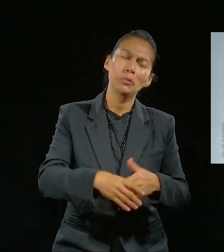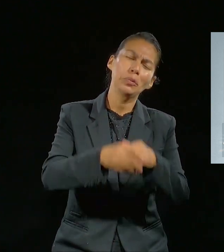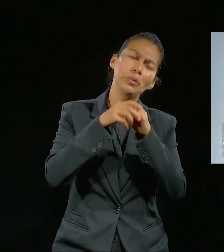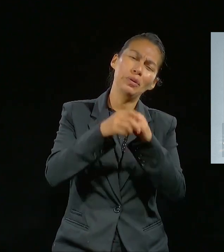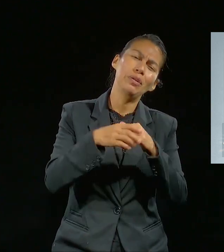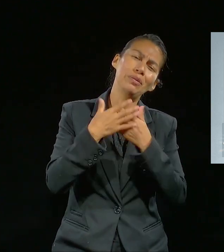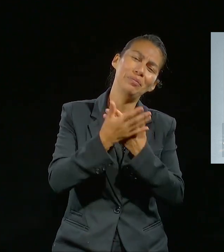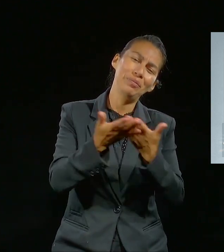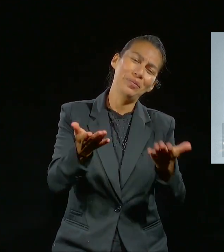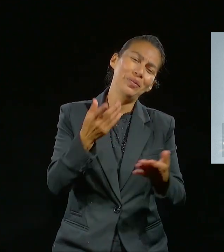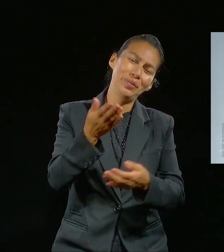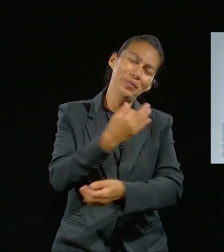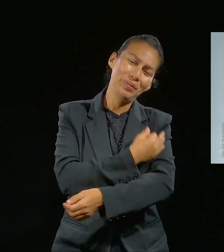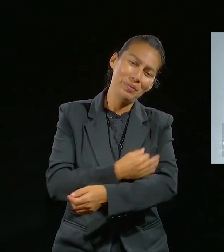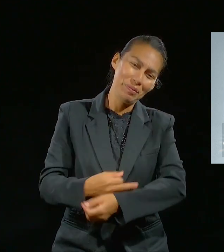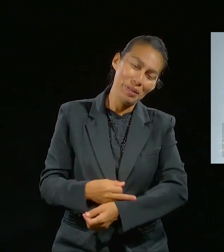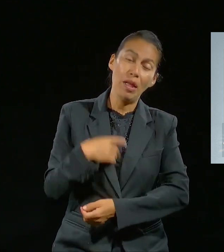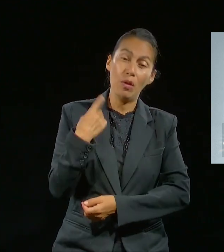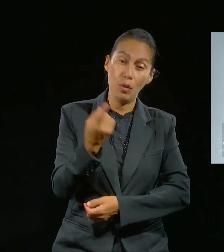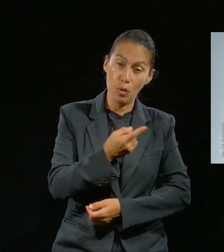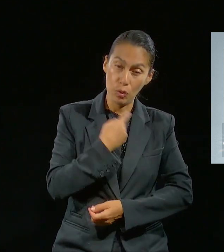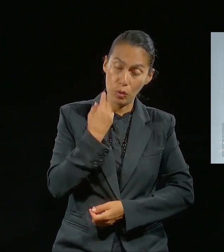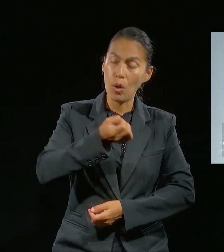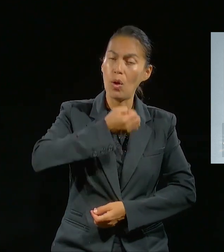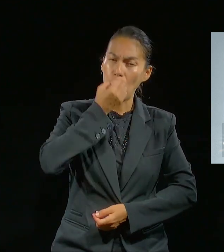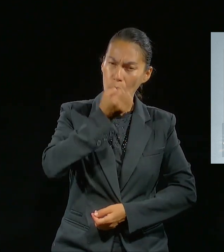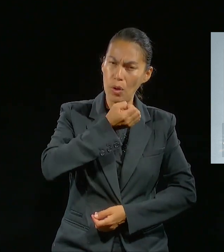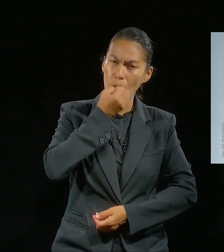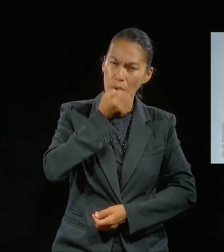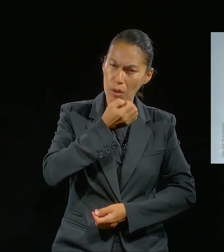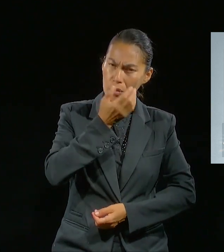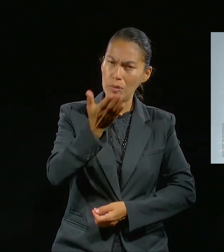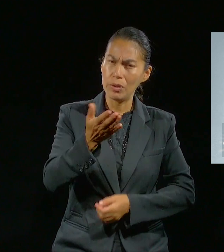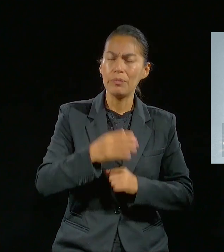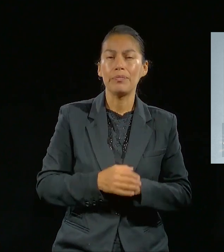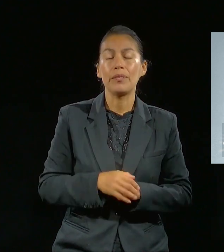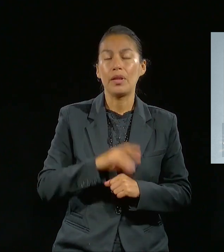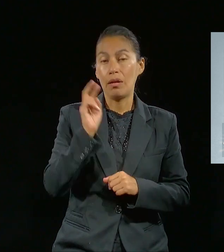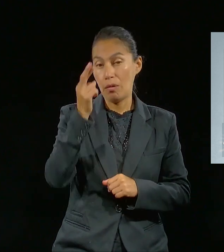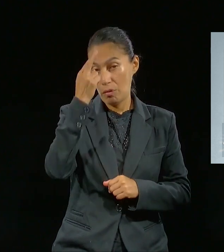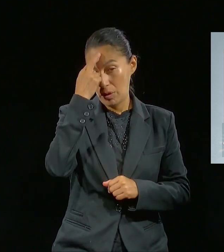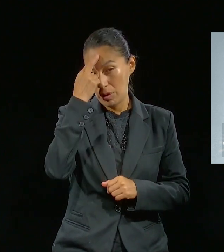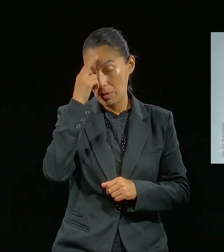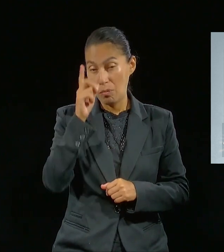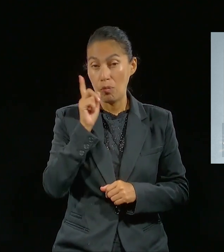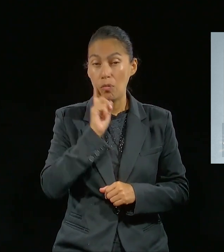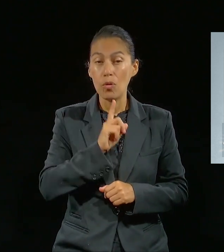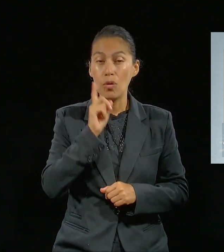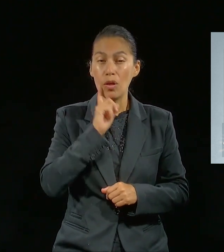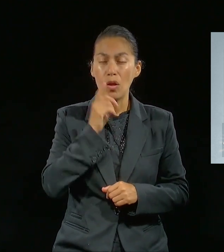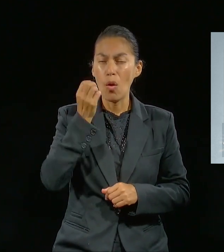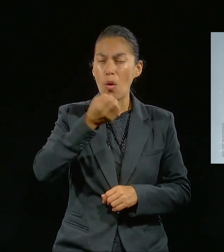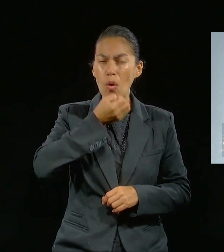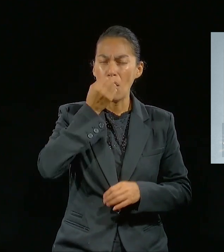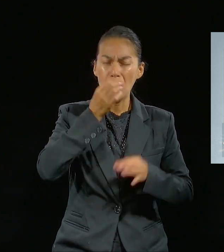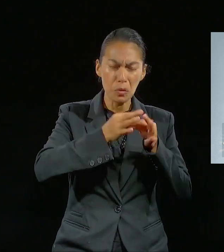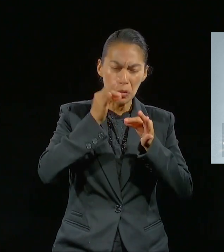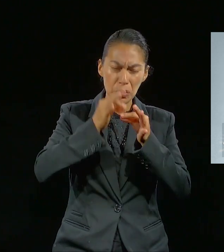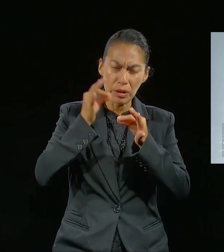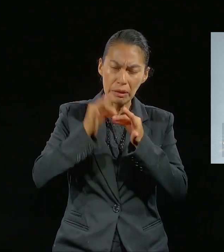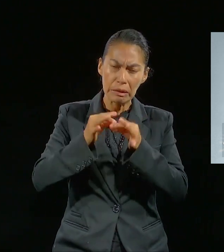para él, Gerardo, para toda tu familia. Ya estaremos orando. Y ahí, recuerden ustedes, las guerreras de la